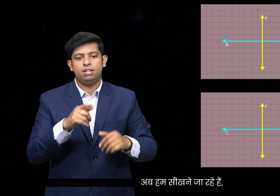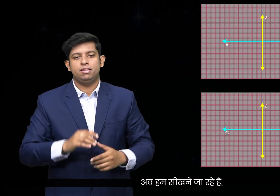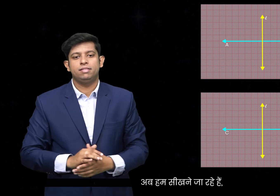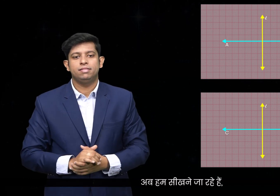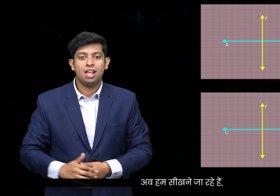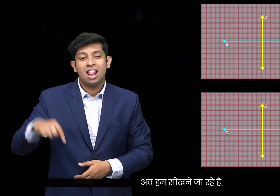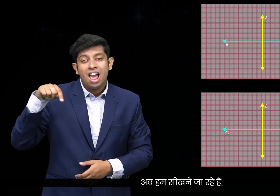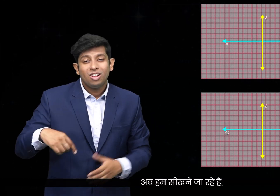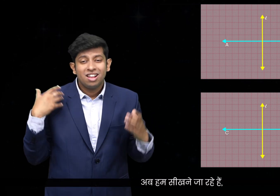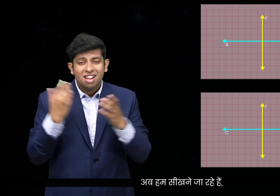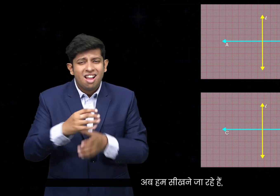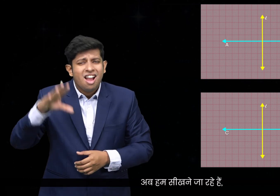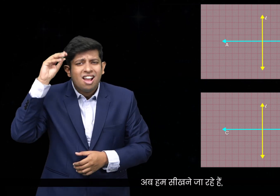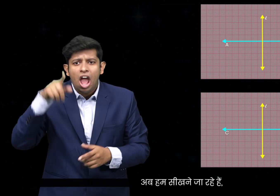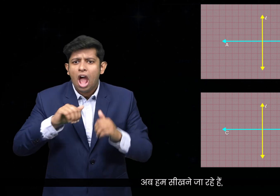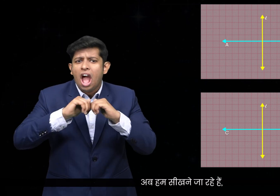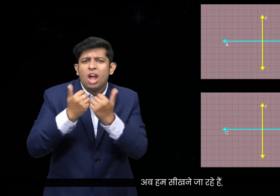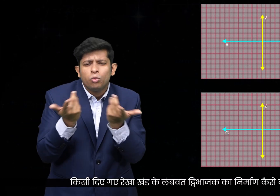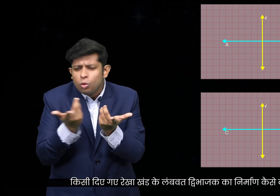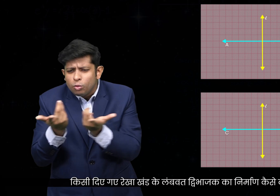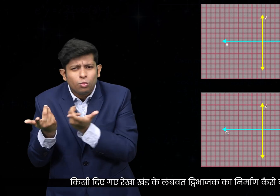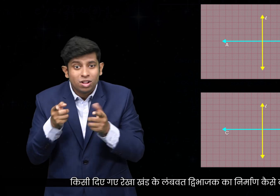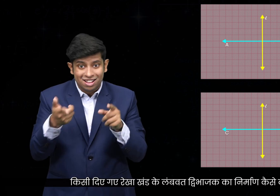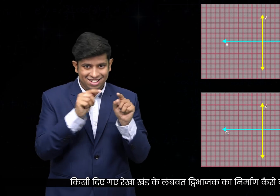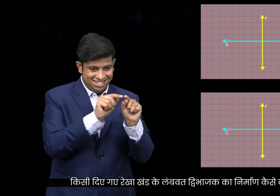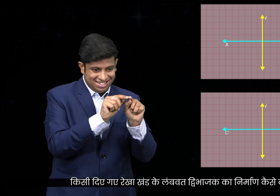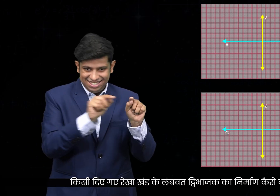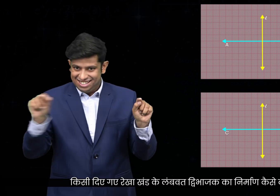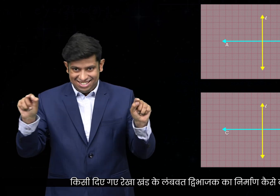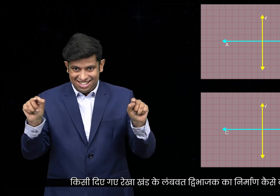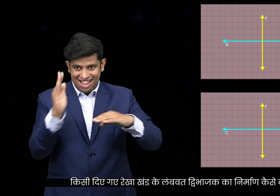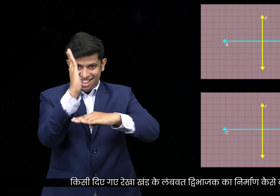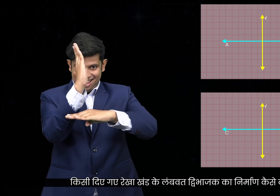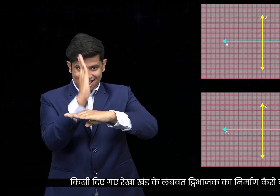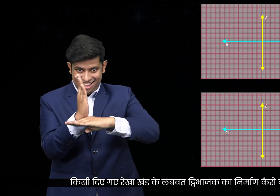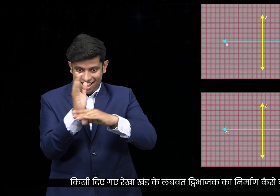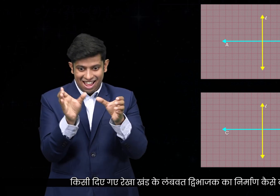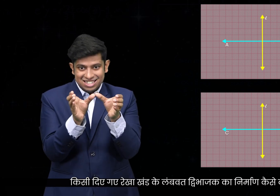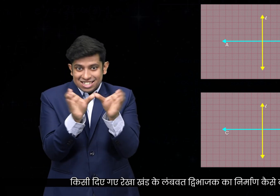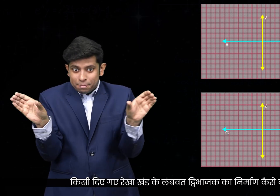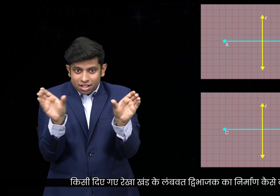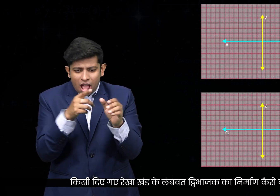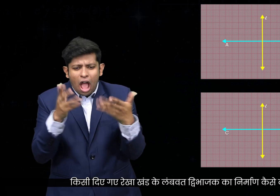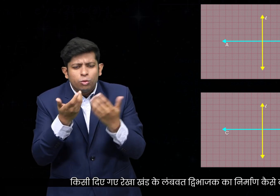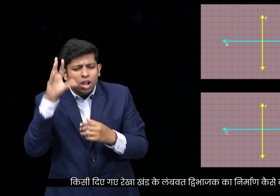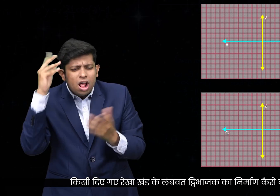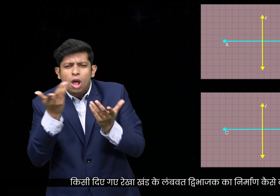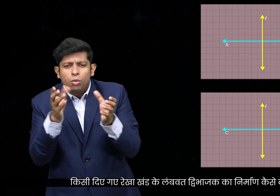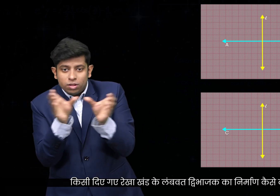हम अब सीखने जा रहे हैं किसी दिए गए रेखाखंड के लंबवत विभाजक का